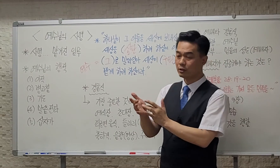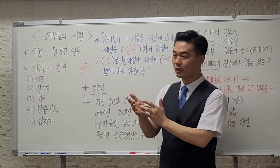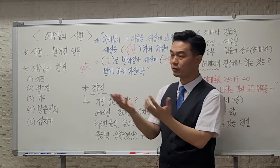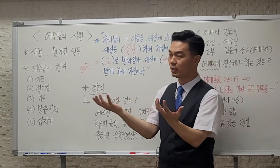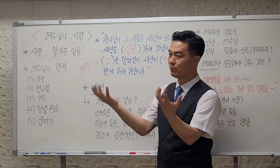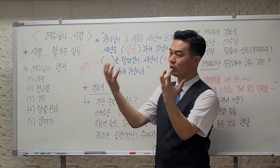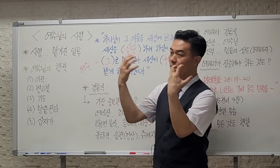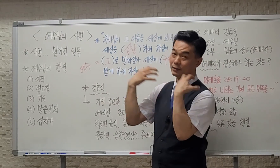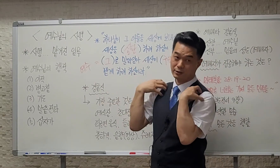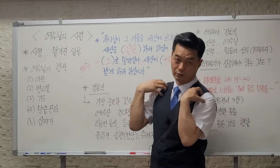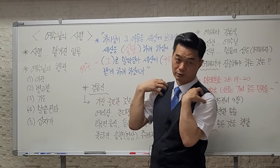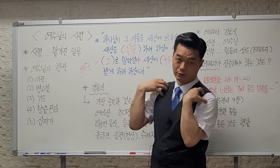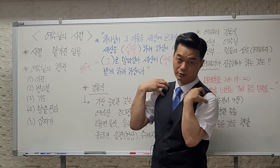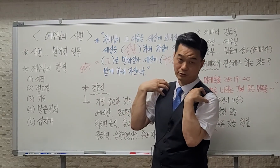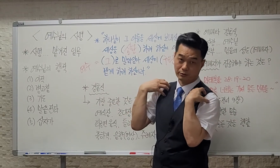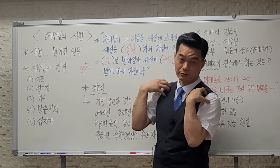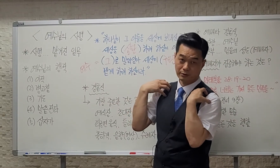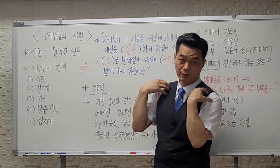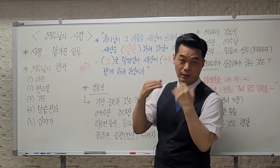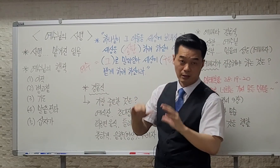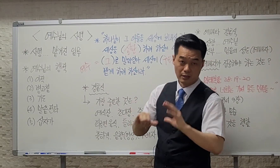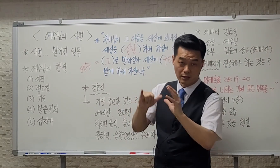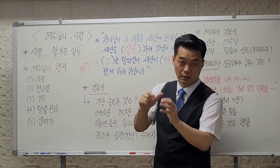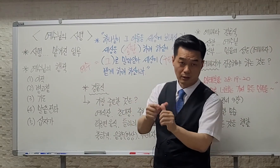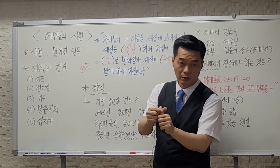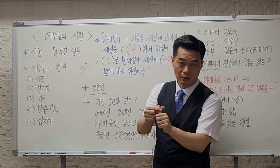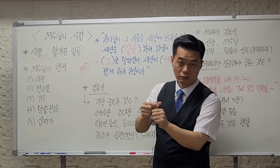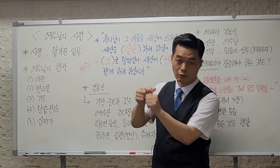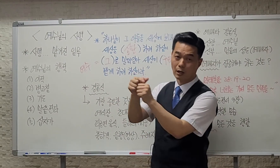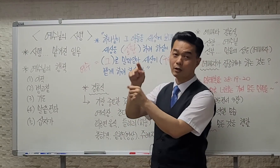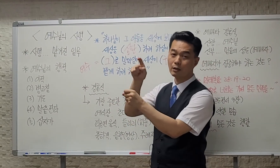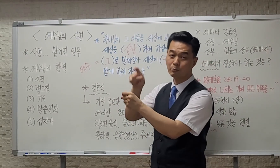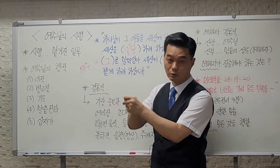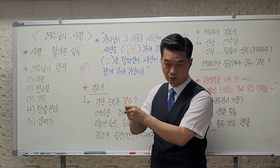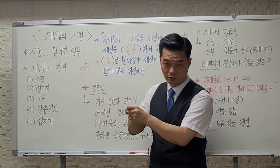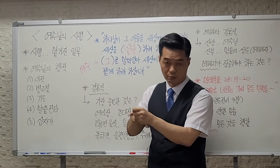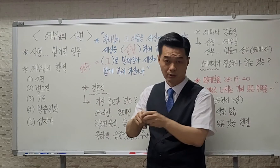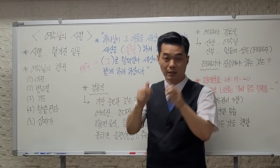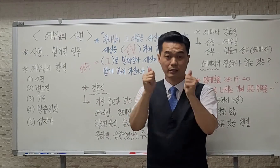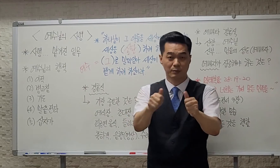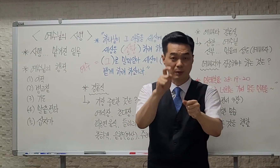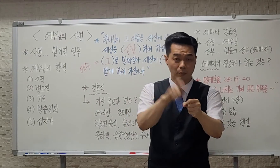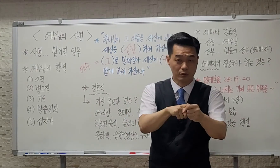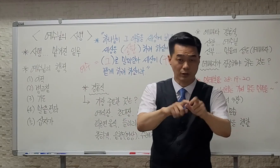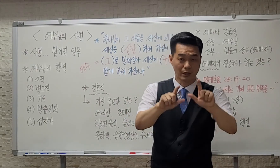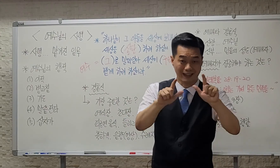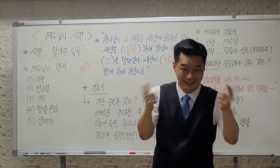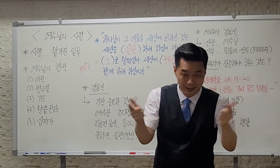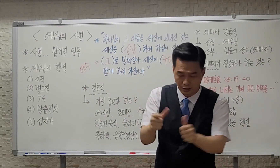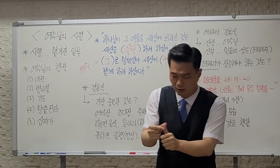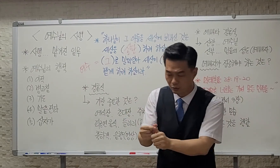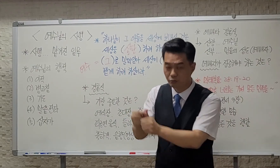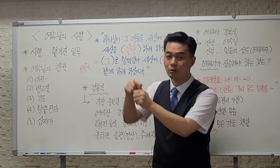예수님께서 사명을 받으신 것은 이 세상을 구원하려 하는 목적, 심판 목적이 아니라 구원의